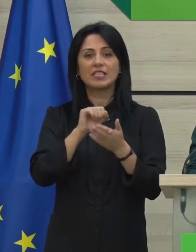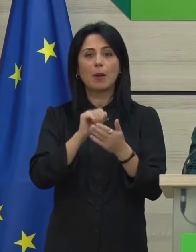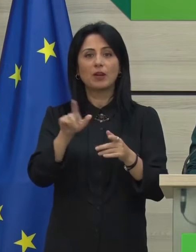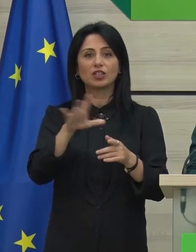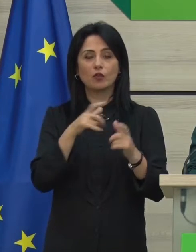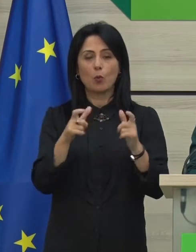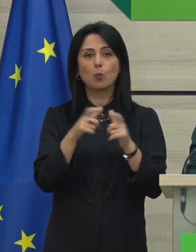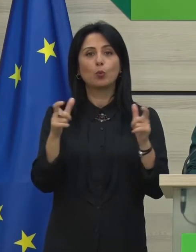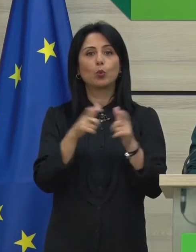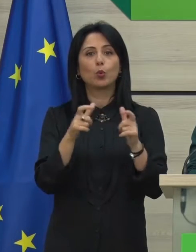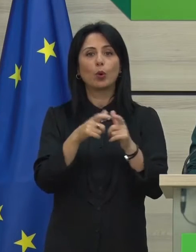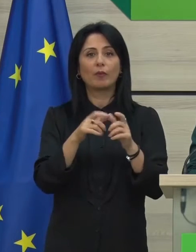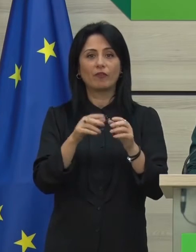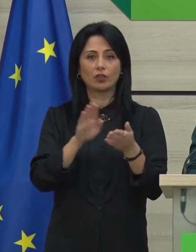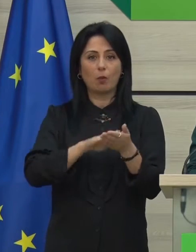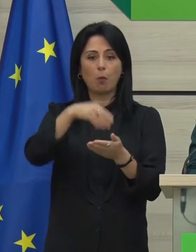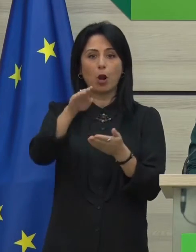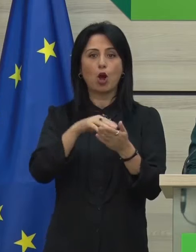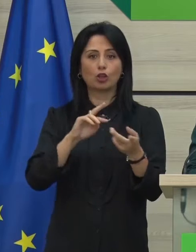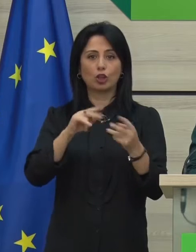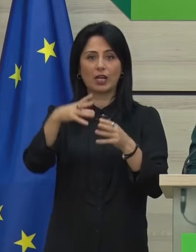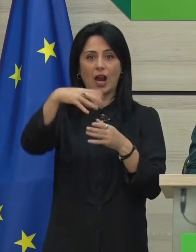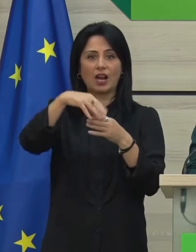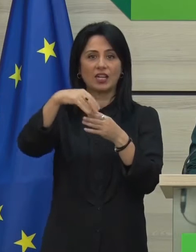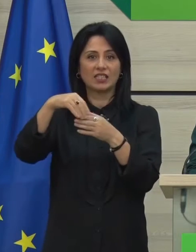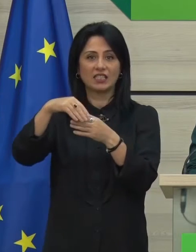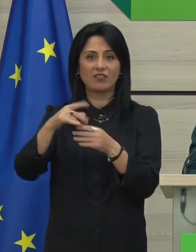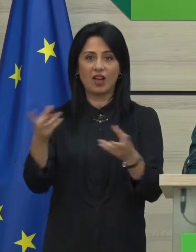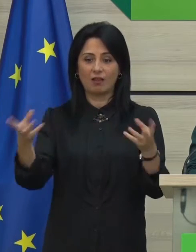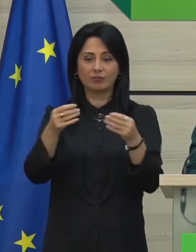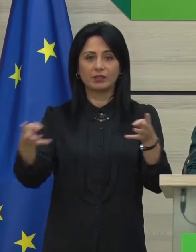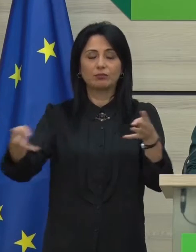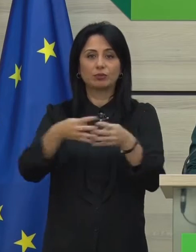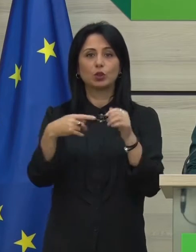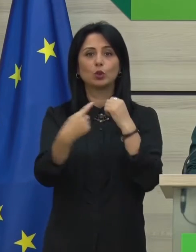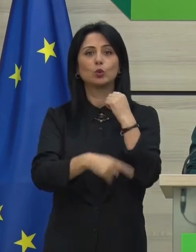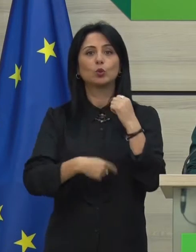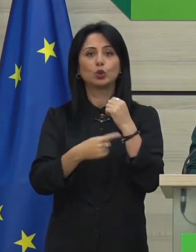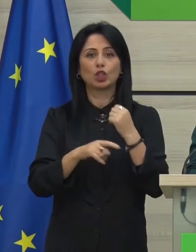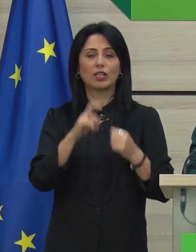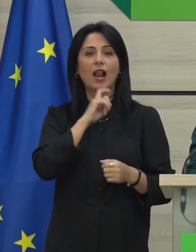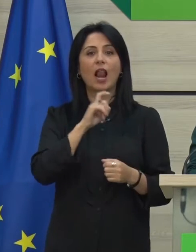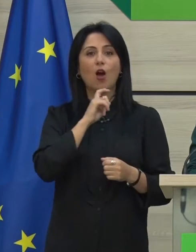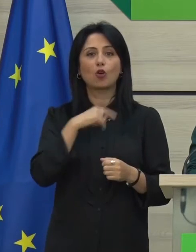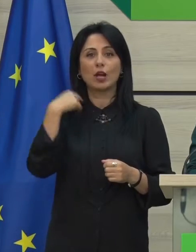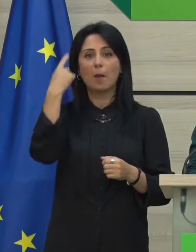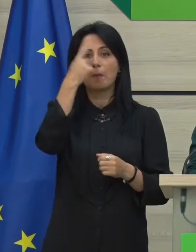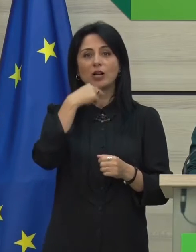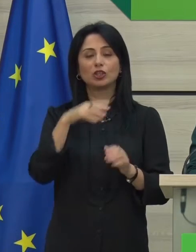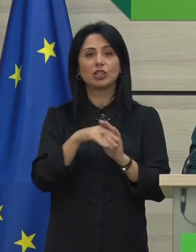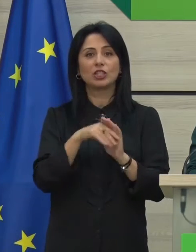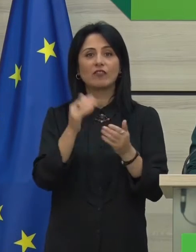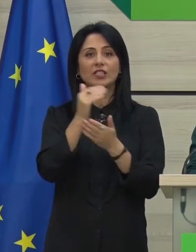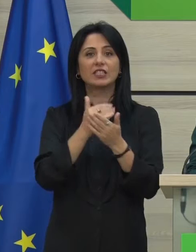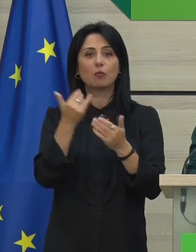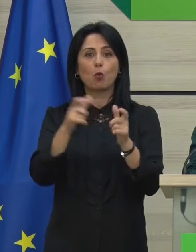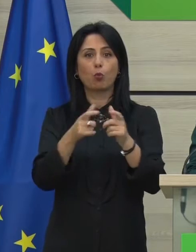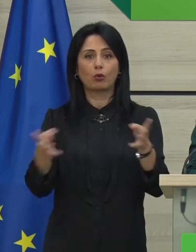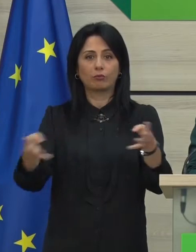მოხდა ბიულეტენების ბლოკნოტება დაკინძვა. ერთმანეთს შეერია დუშეთისა და ლაგოდეხის მაჟორიტარული საარჩევნო